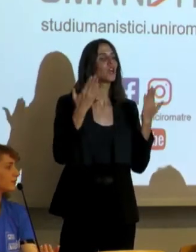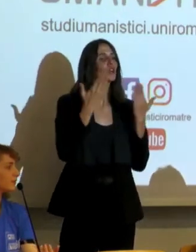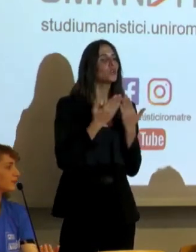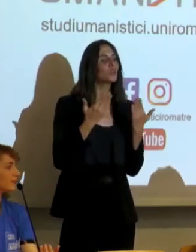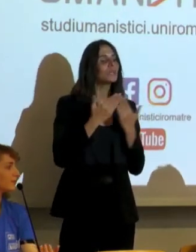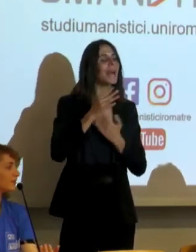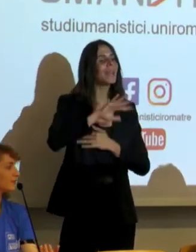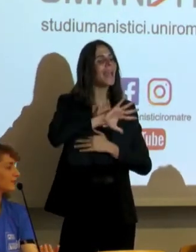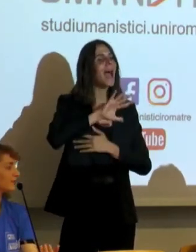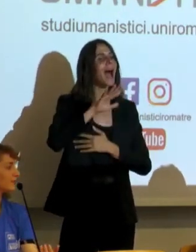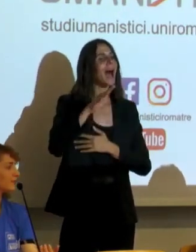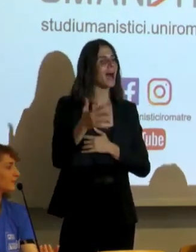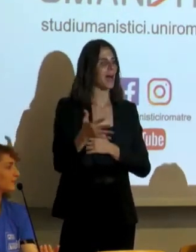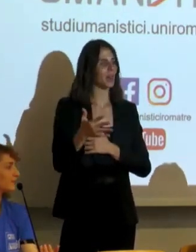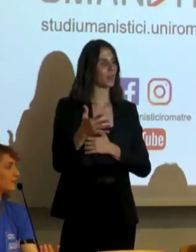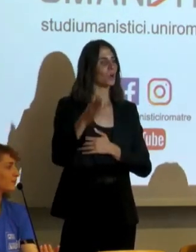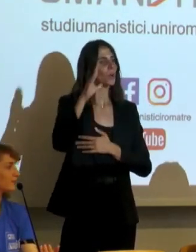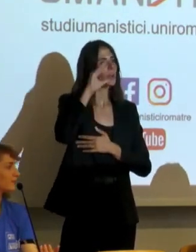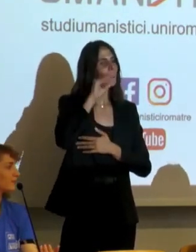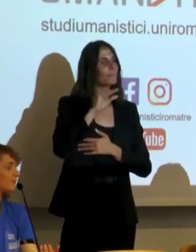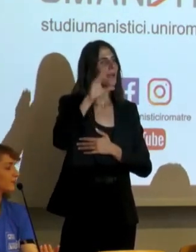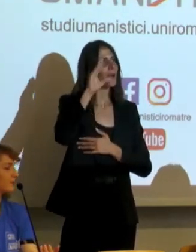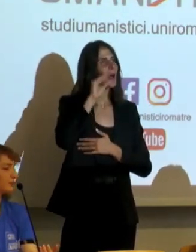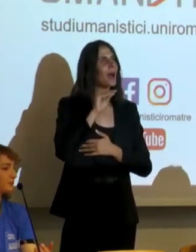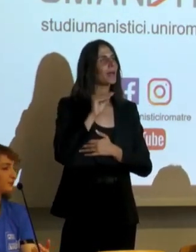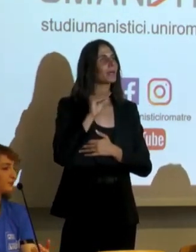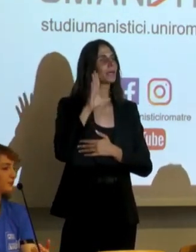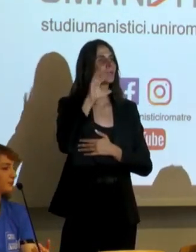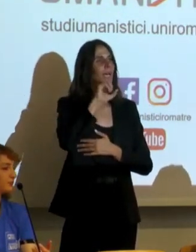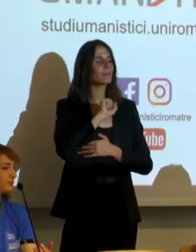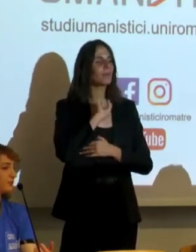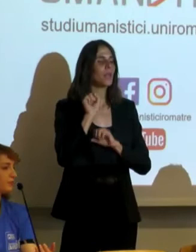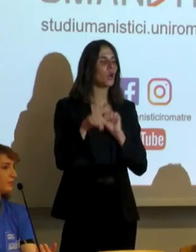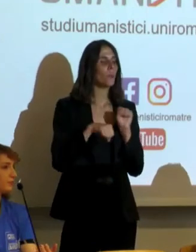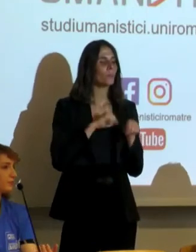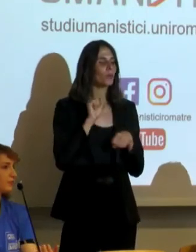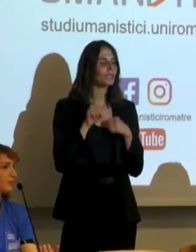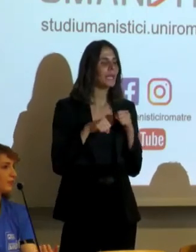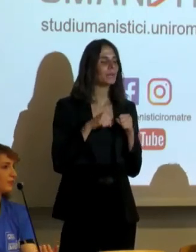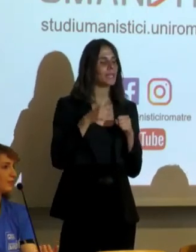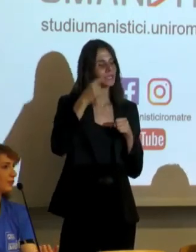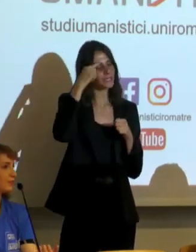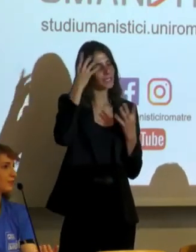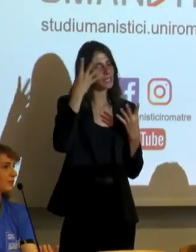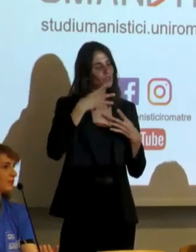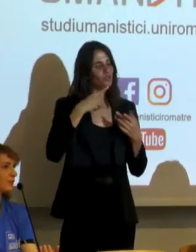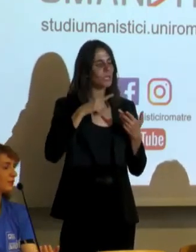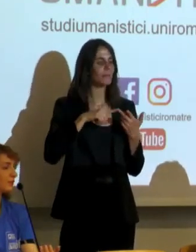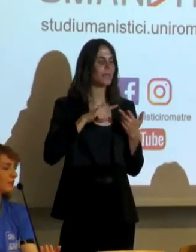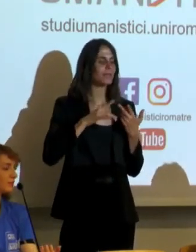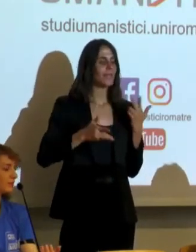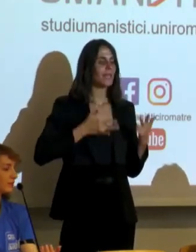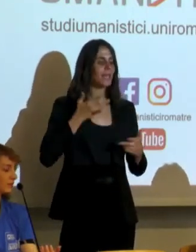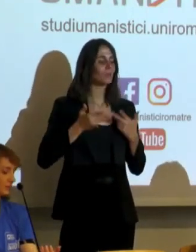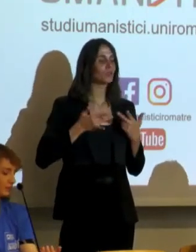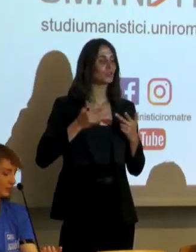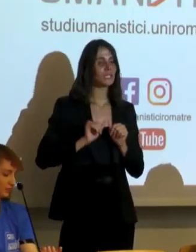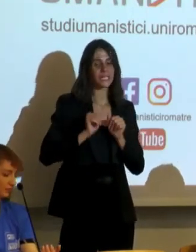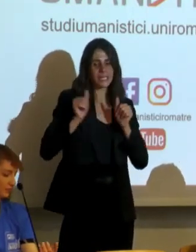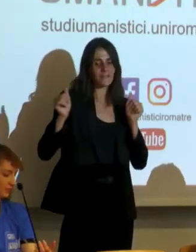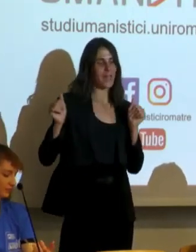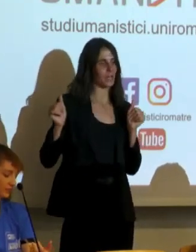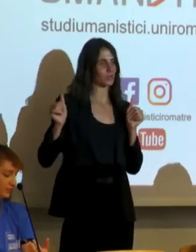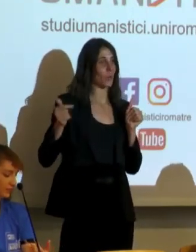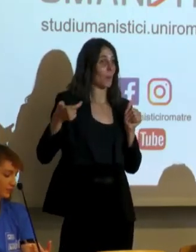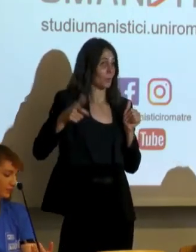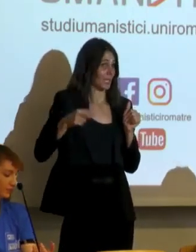imparare a comprendere i comportamenti, i modi di ragionare, le emozioni di qualcuno diverso da noi nel